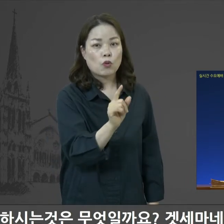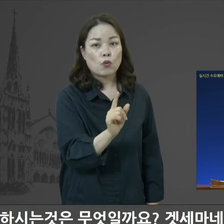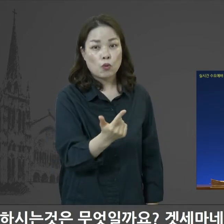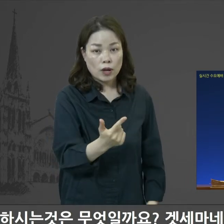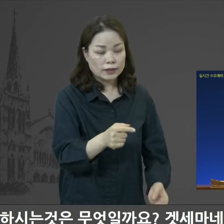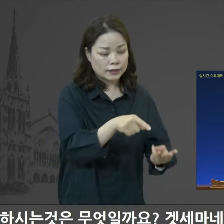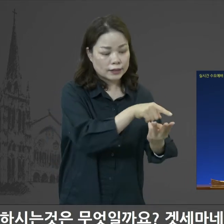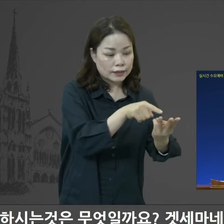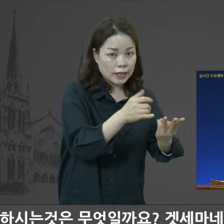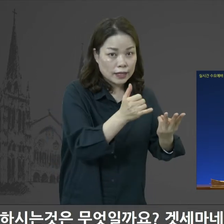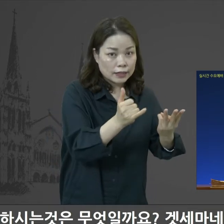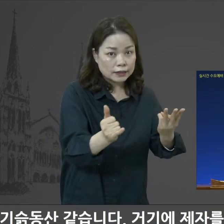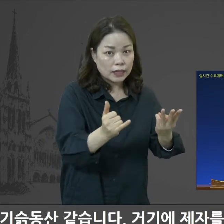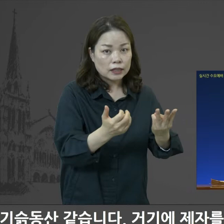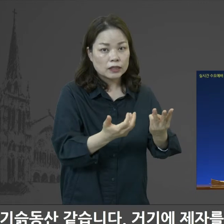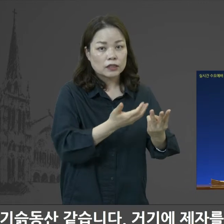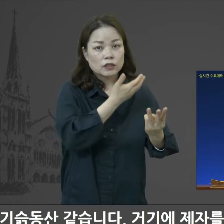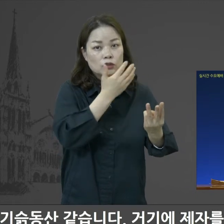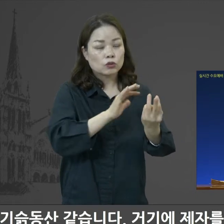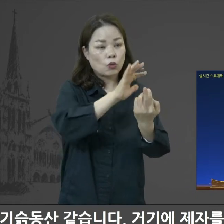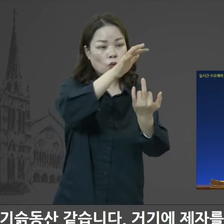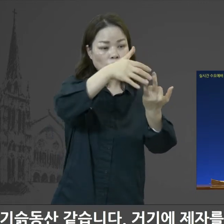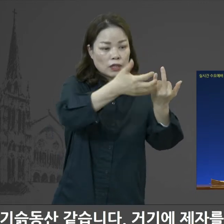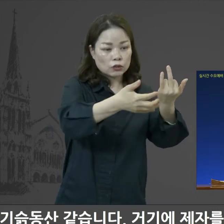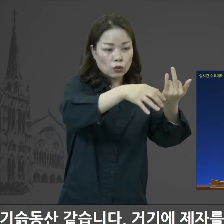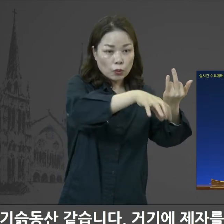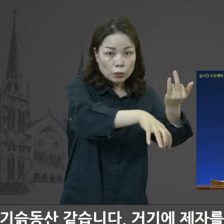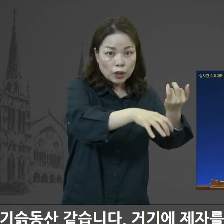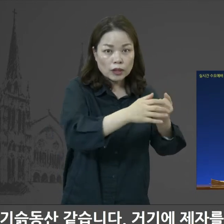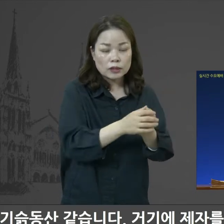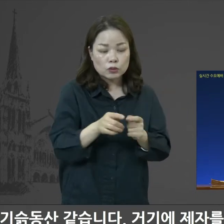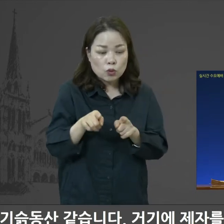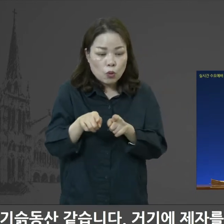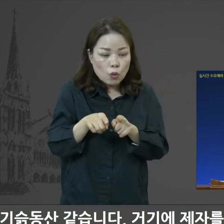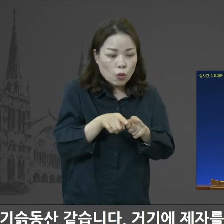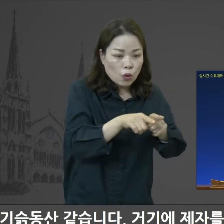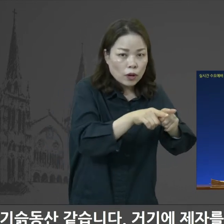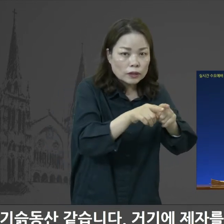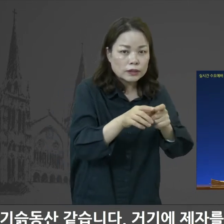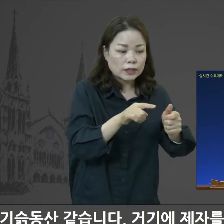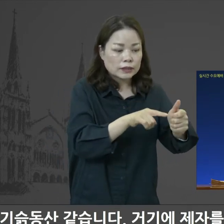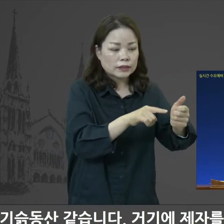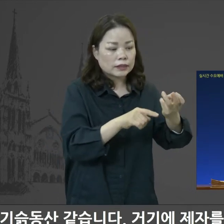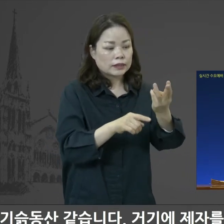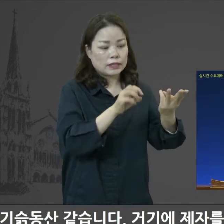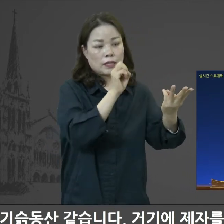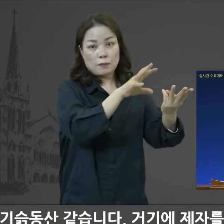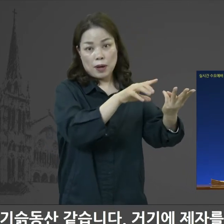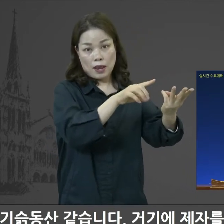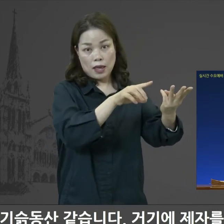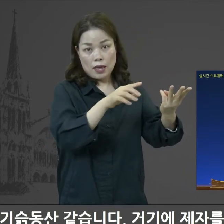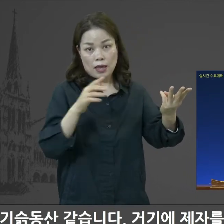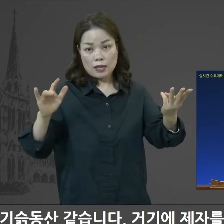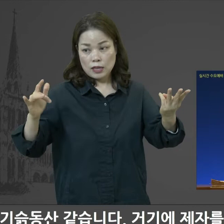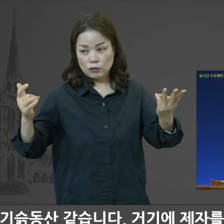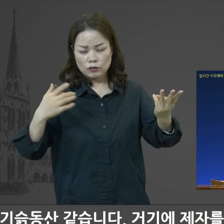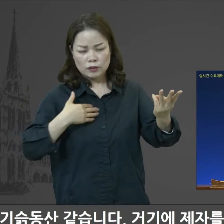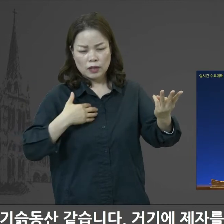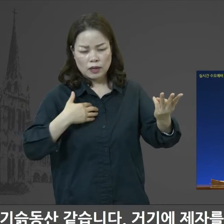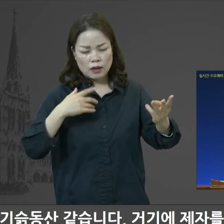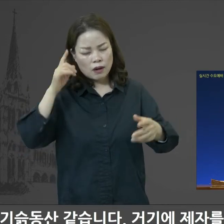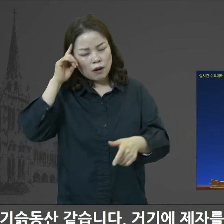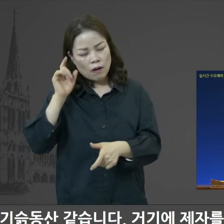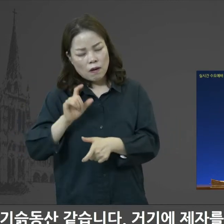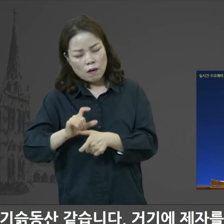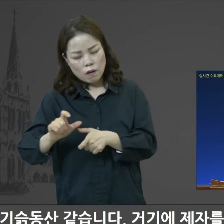가로질러 조금 더 내려가신 것 같습니다. 그리고는 동행한 제자들에게 38절의 말씀을 하시죠. 내 마음이 매우 고민하여